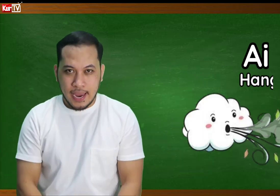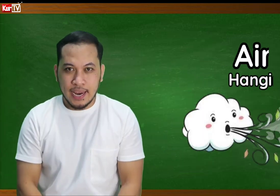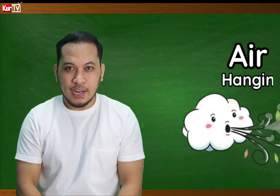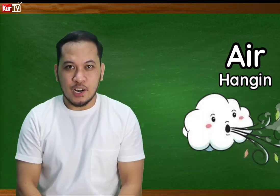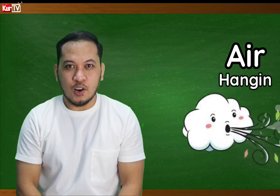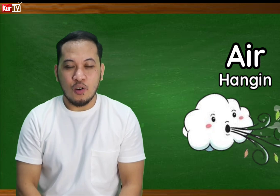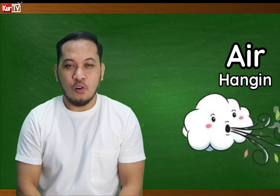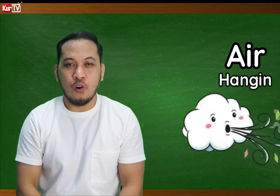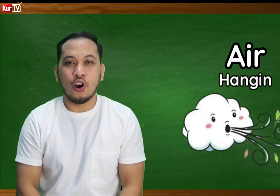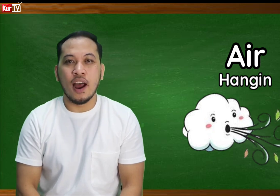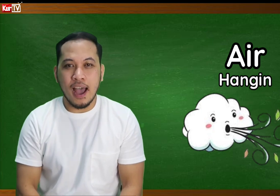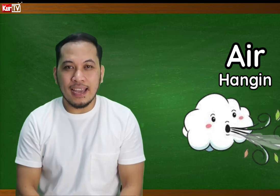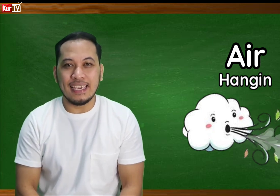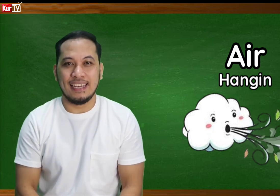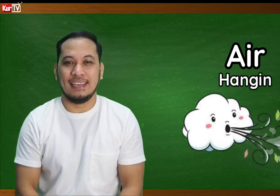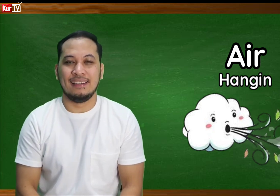Air or hangin.